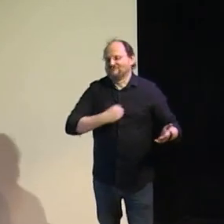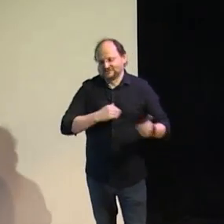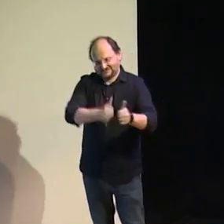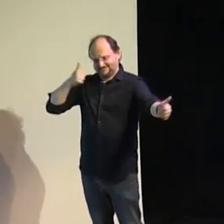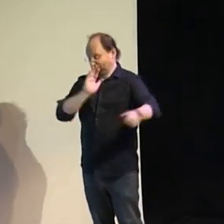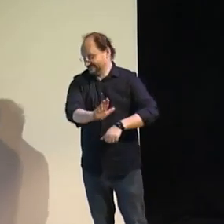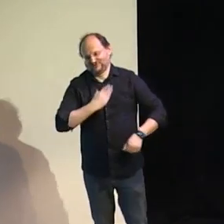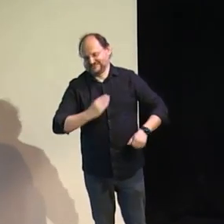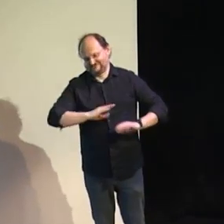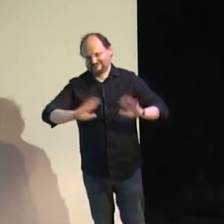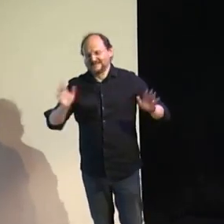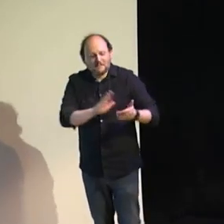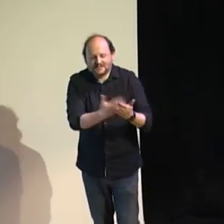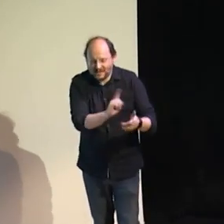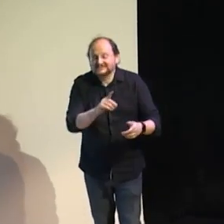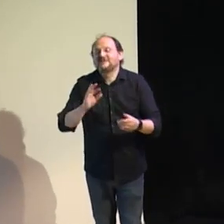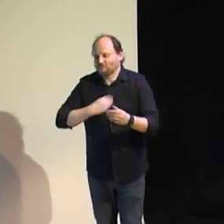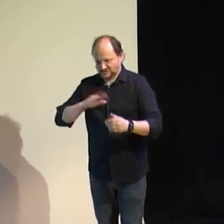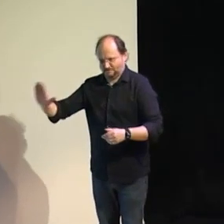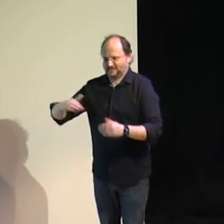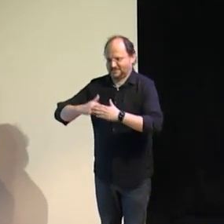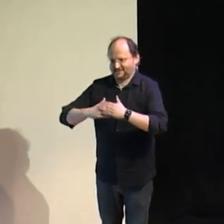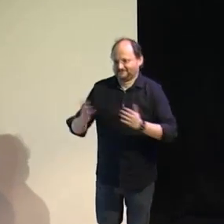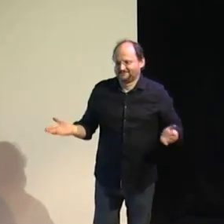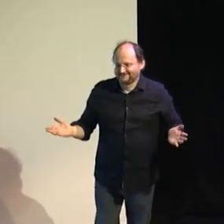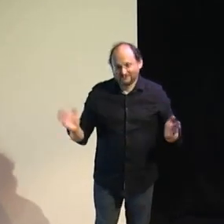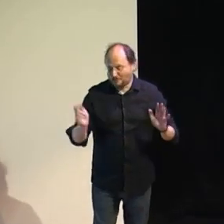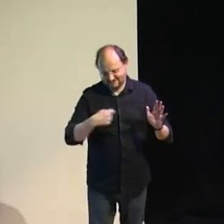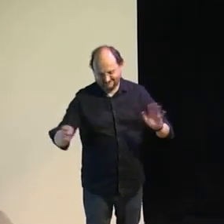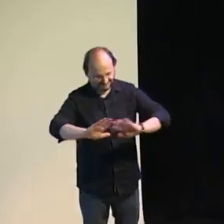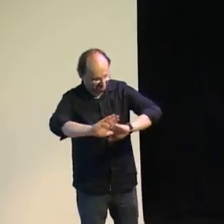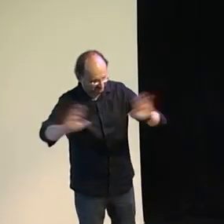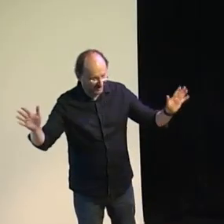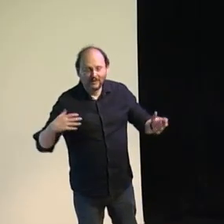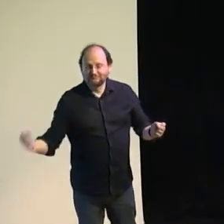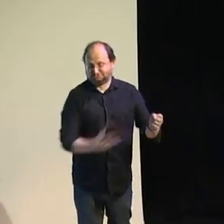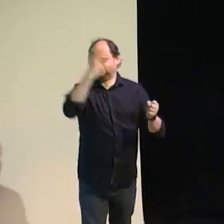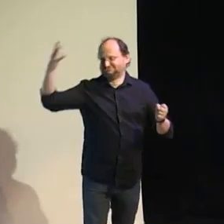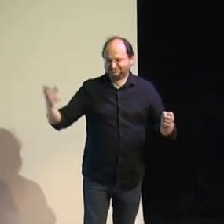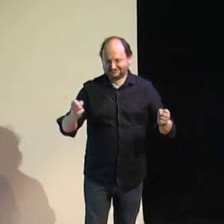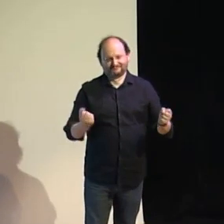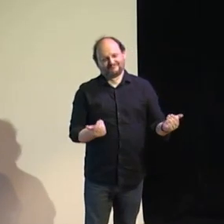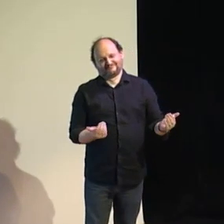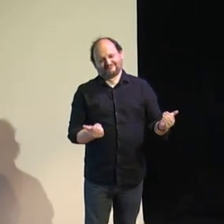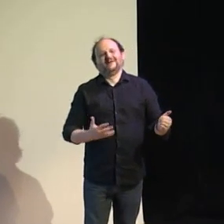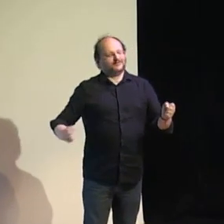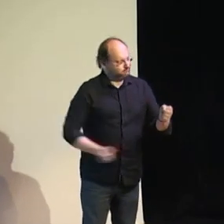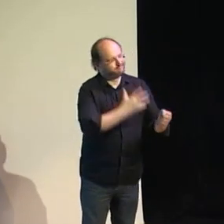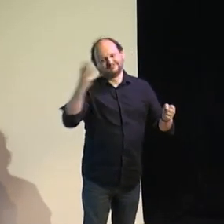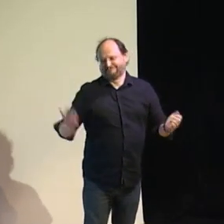Ok, très bien. Désolé, les interprétations en français nécessitent toujours un grand temps de décalage quand je décris des signes. Donc